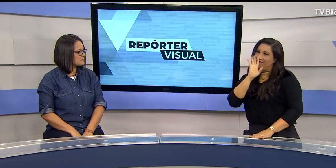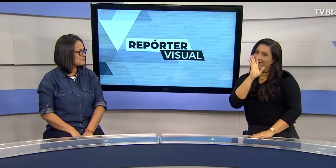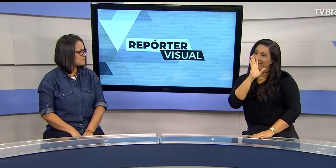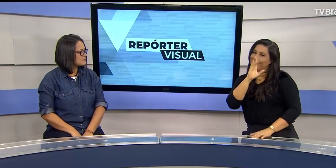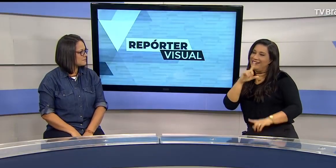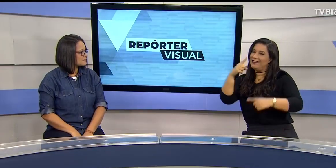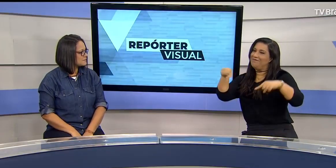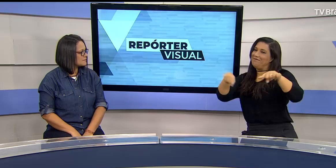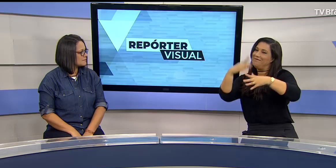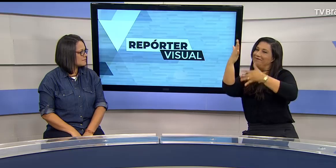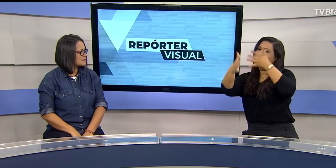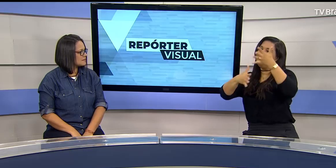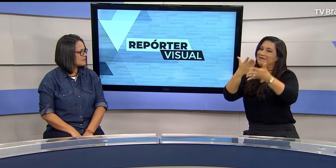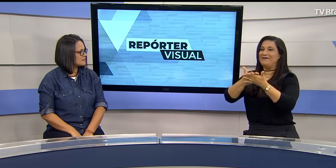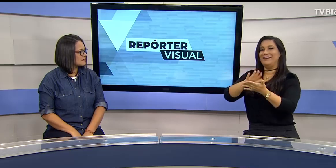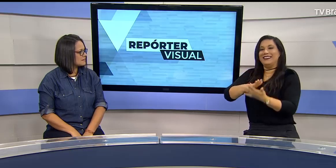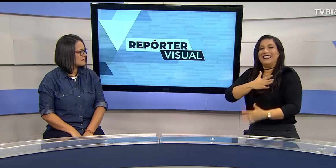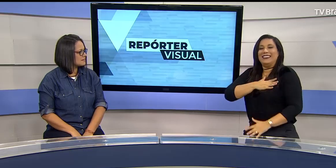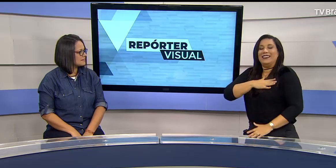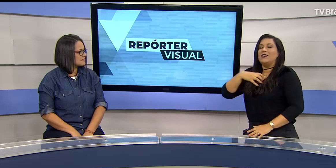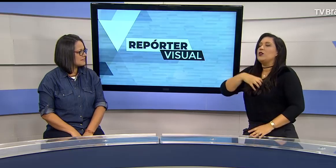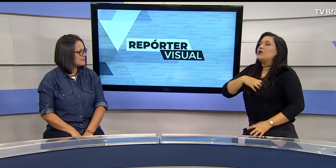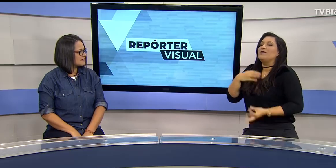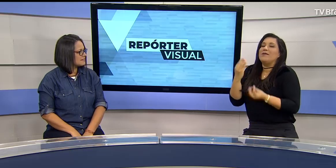Elisângela, traduz esse momento pra gente.